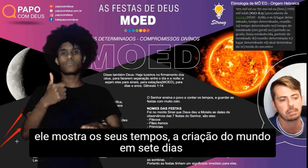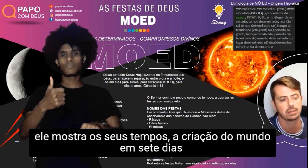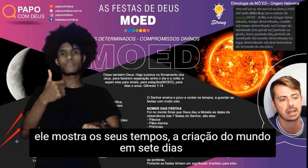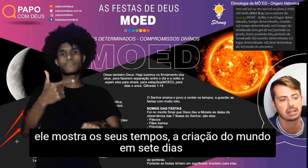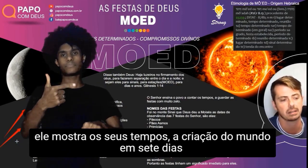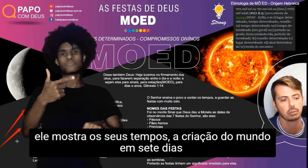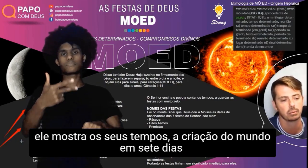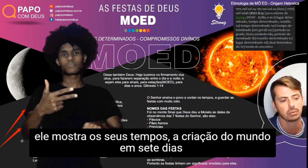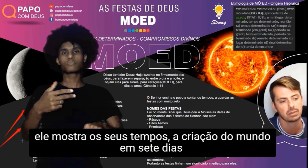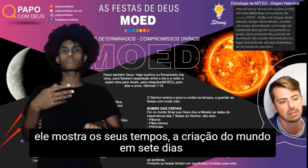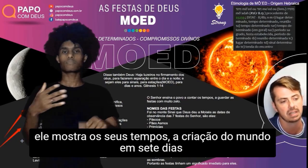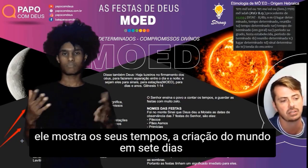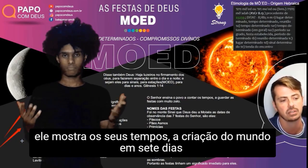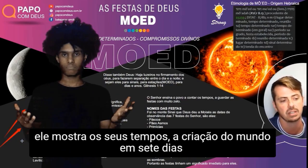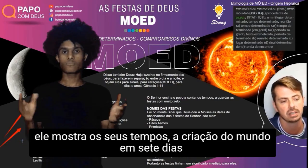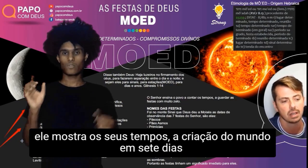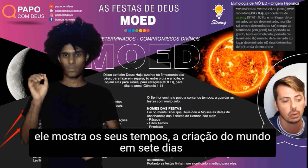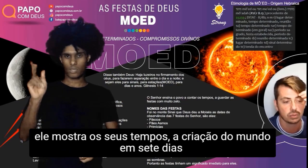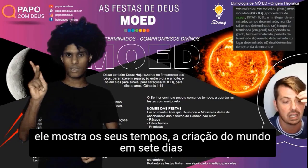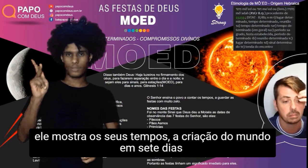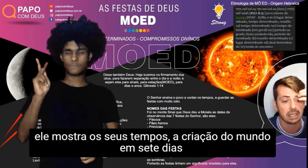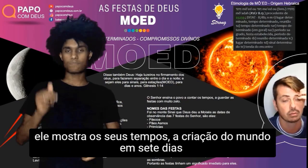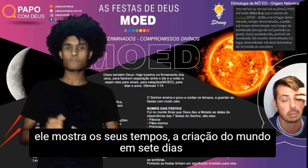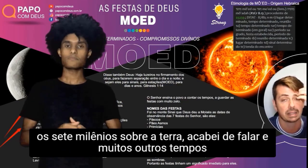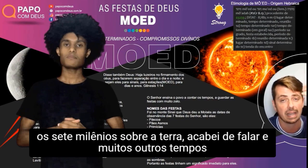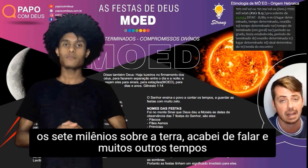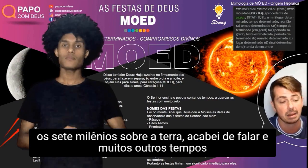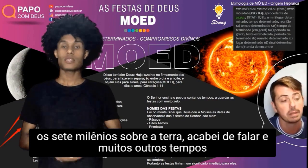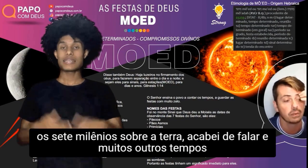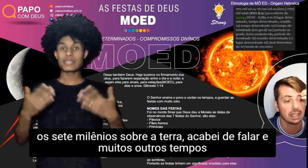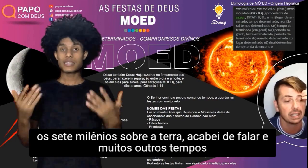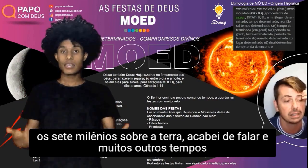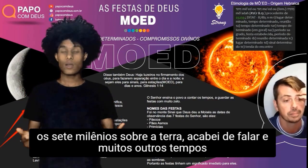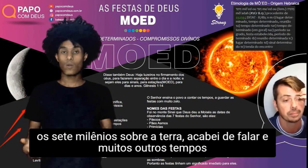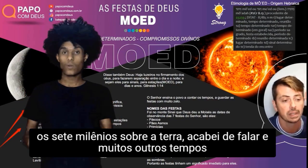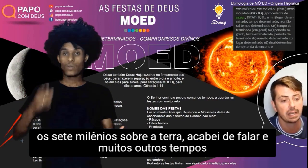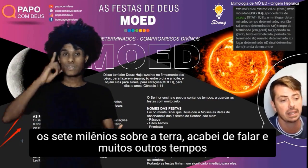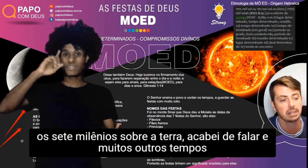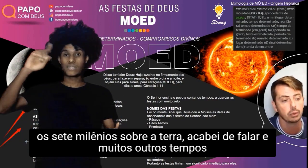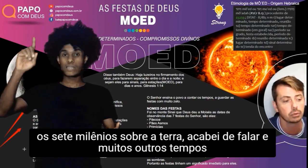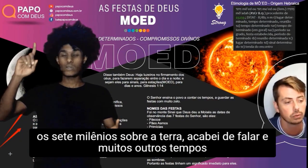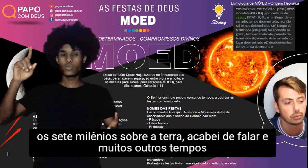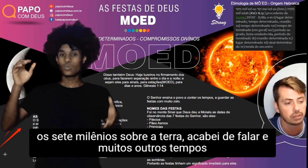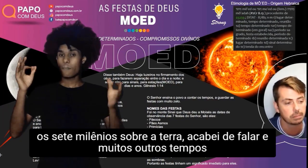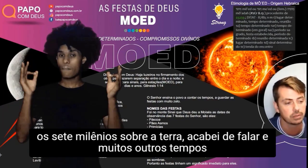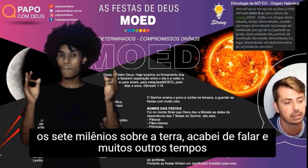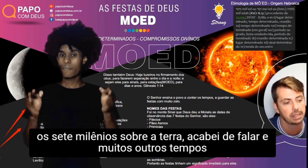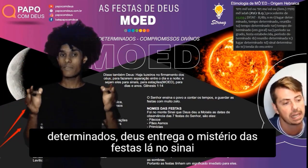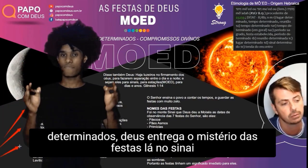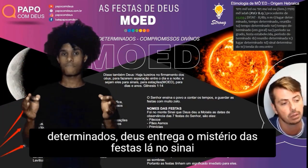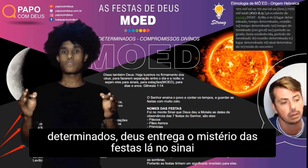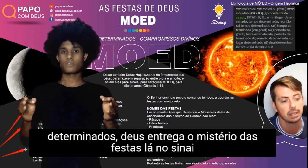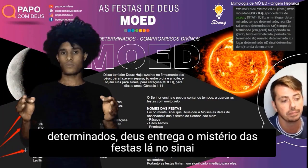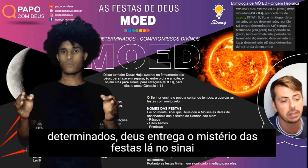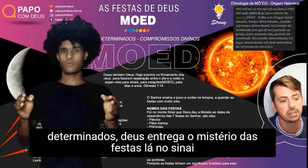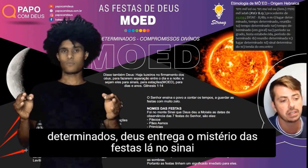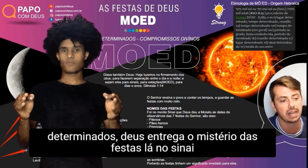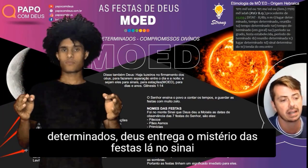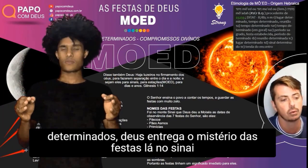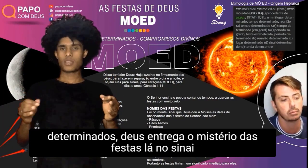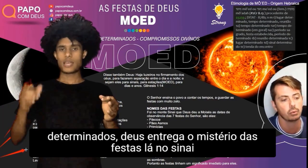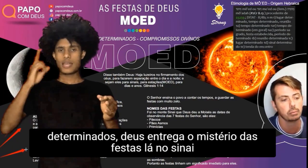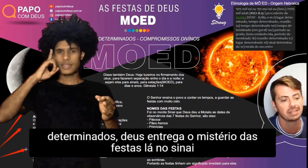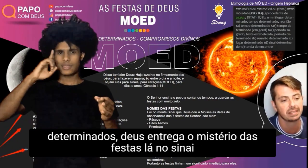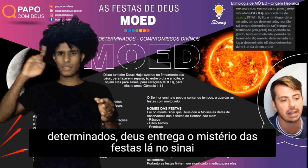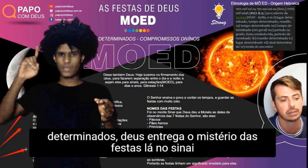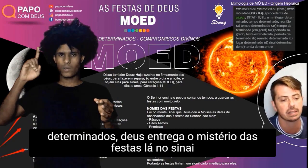seus tempos, a criação do mundo em 7 dias, os 7 milênios sobre a terra, acabei de falar, né? E muitos outros tempos determinados, ó. Deus